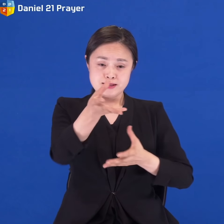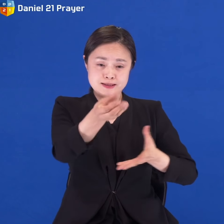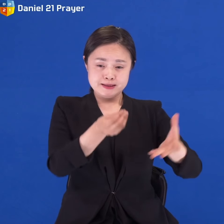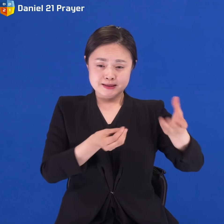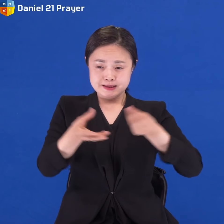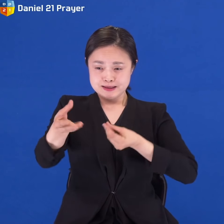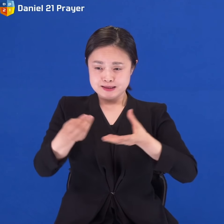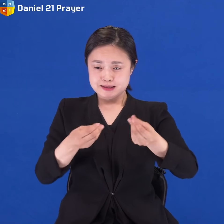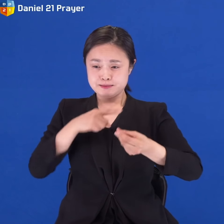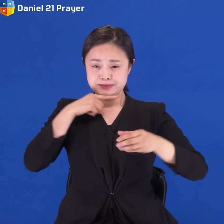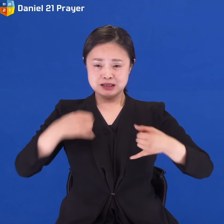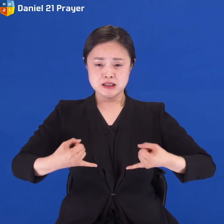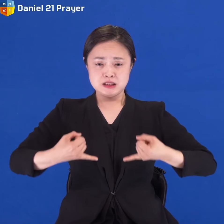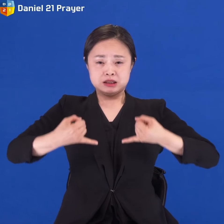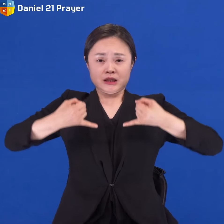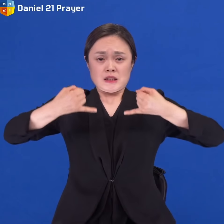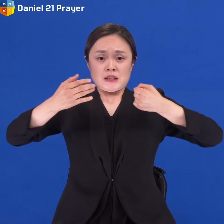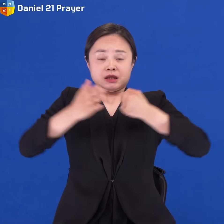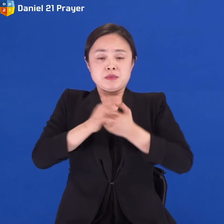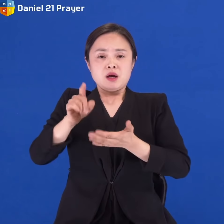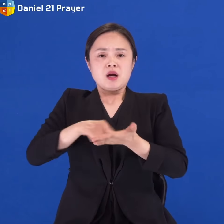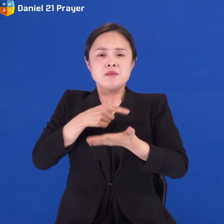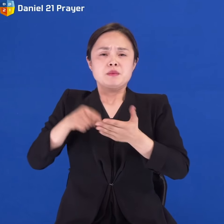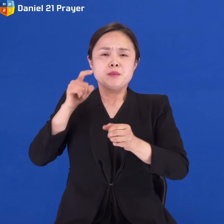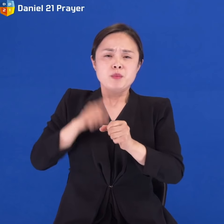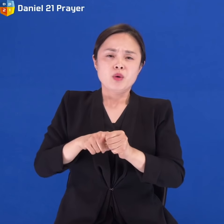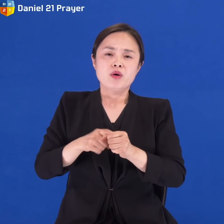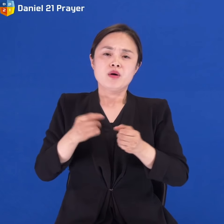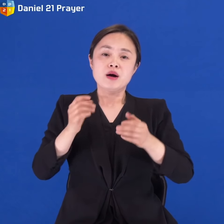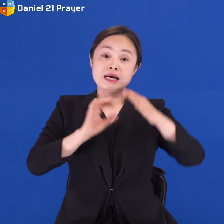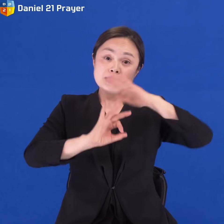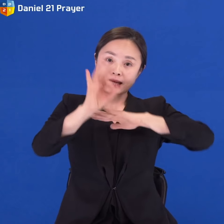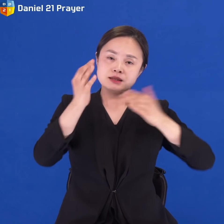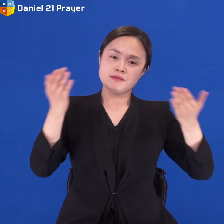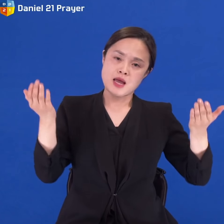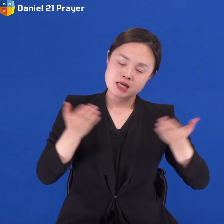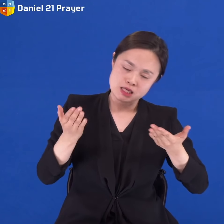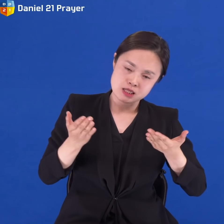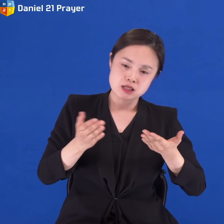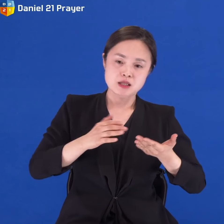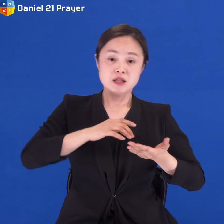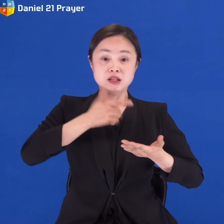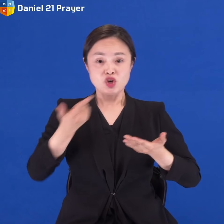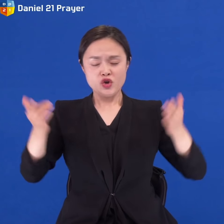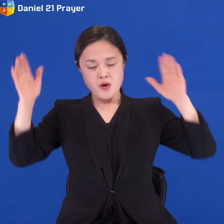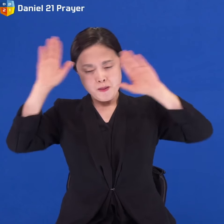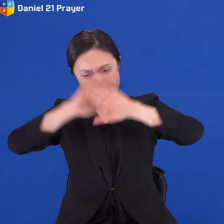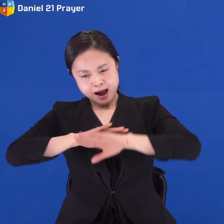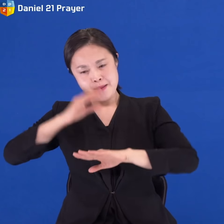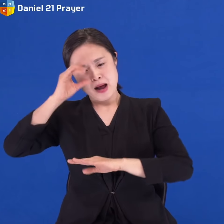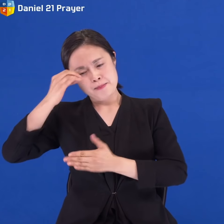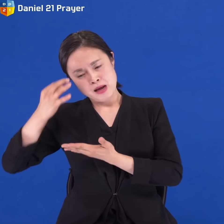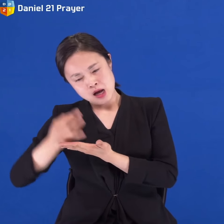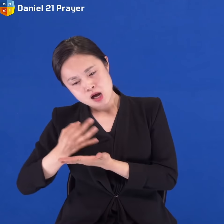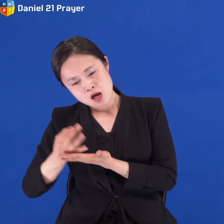거예요. 폐결핵, 또 목에 수술, 또 몸 안에 수술, 또